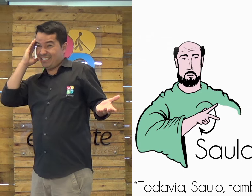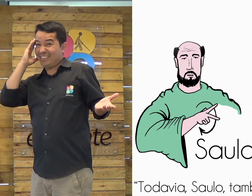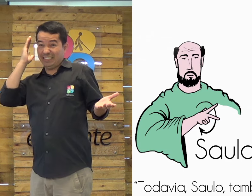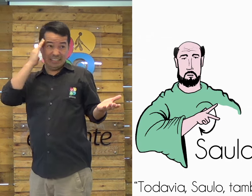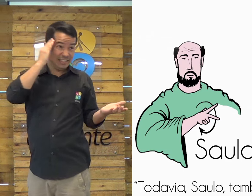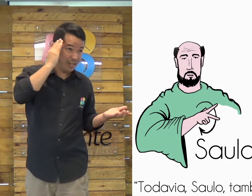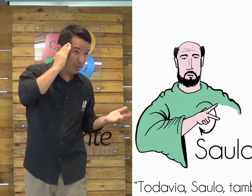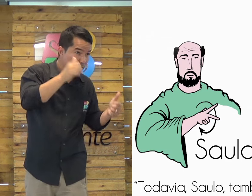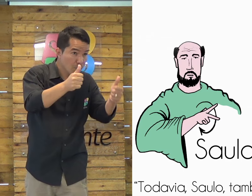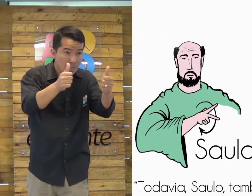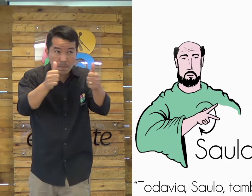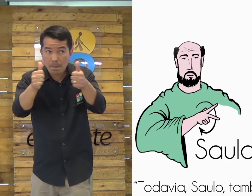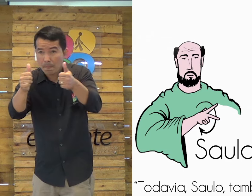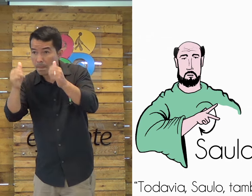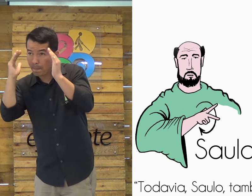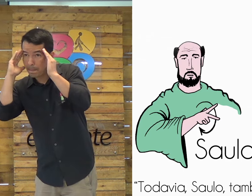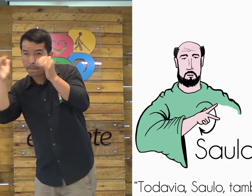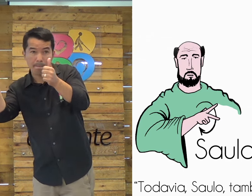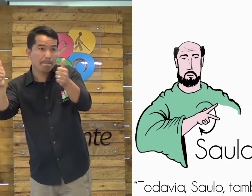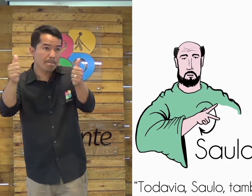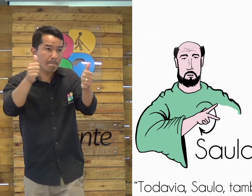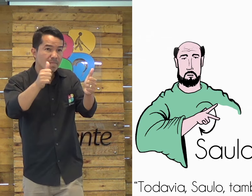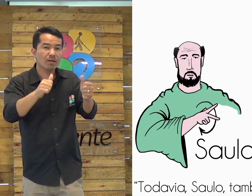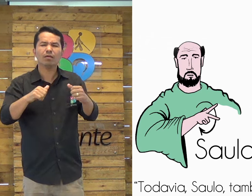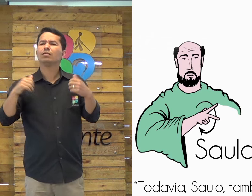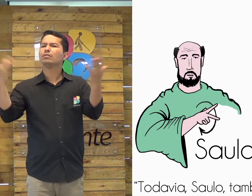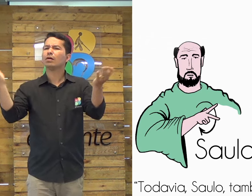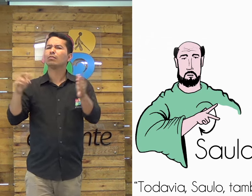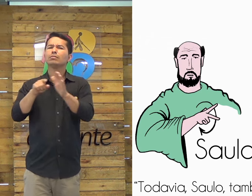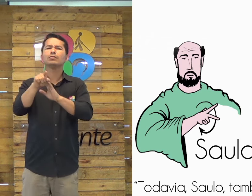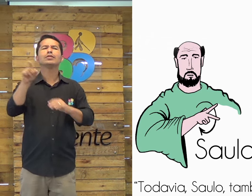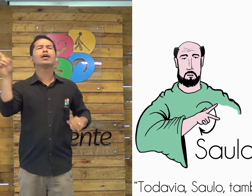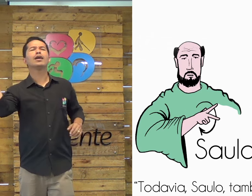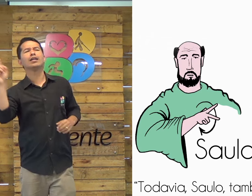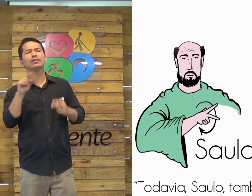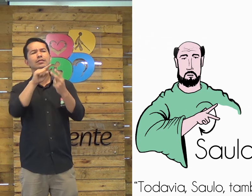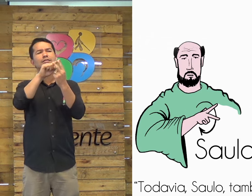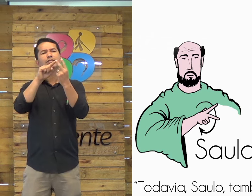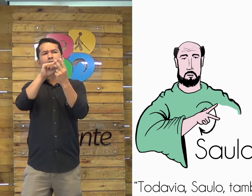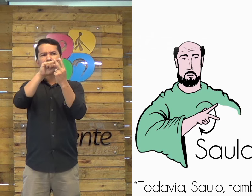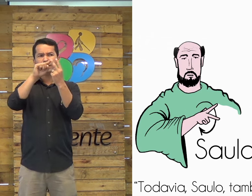Entende isso? Entende? Ficou claro?